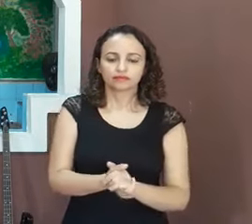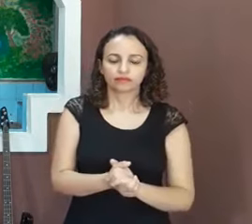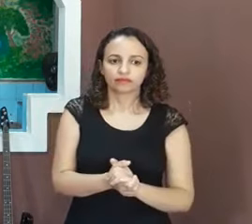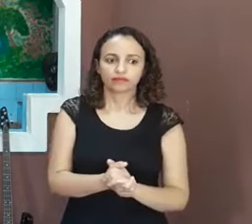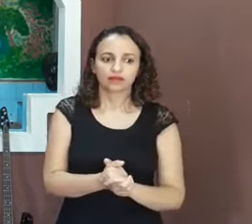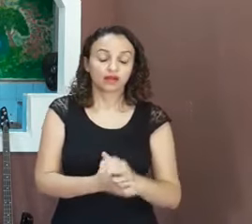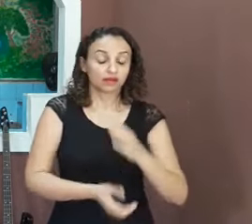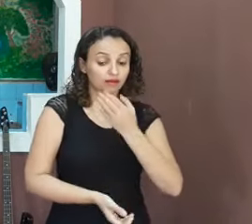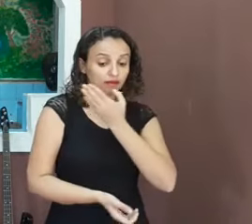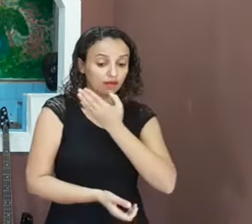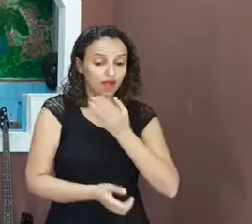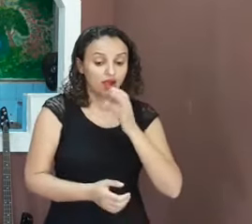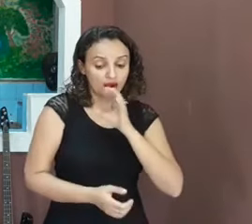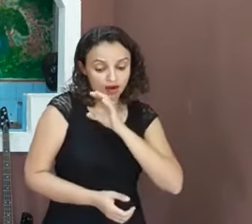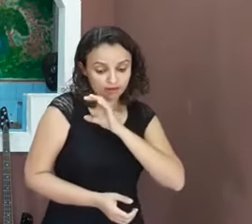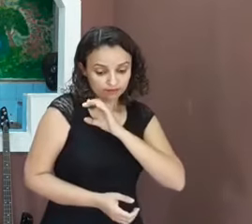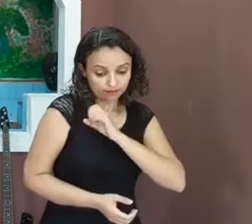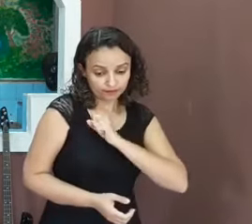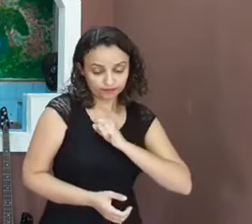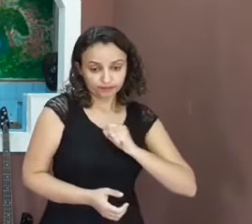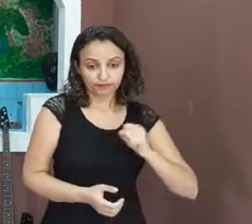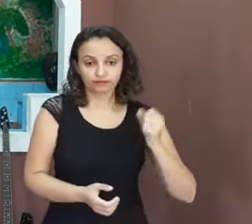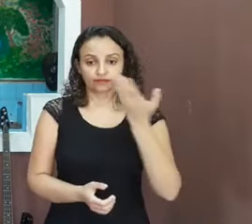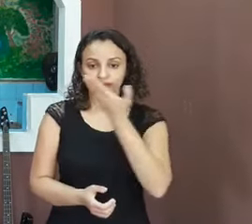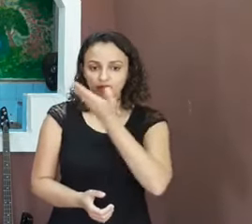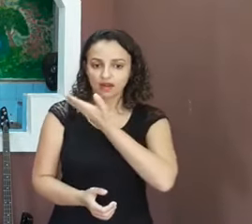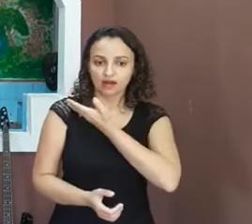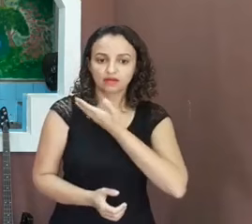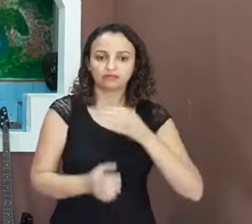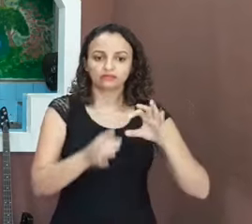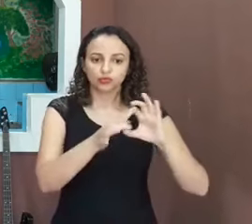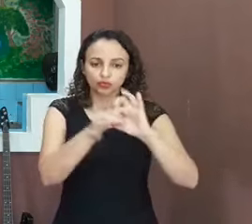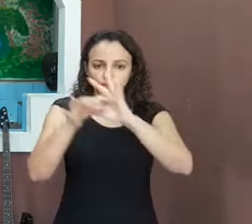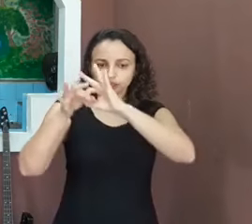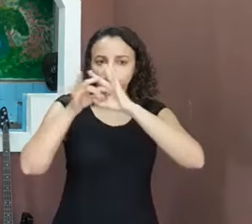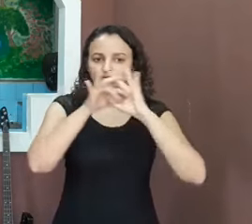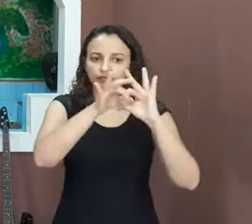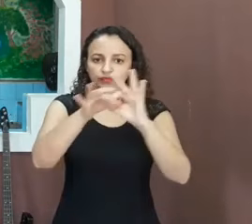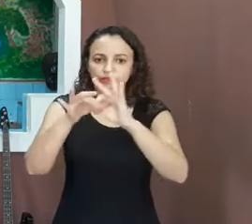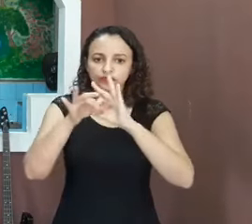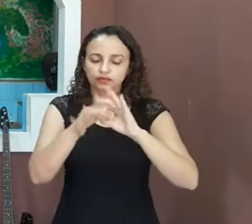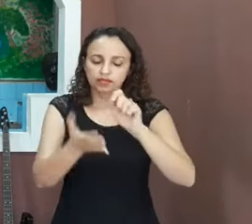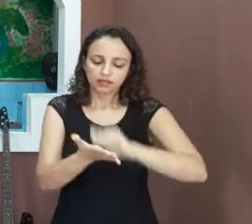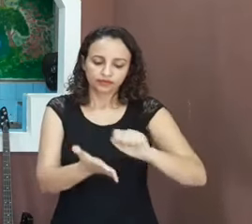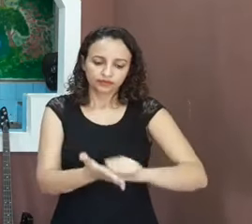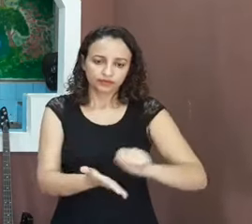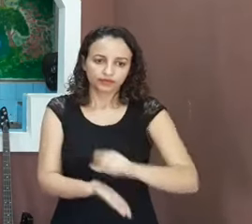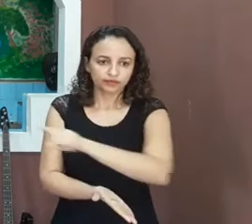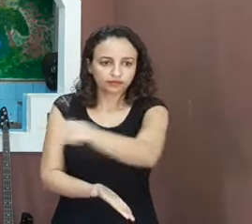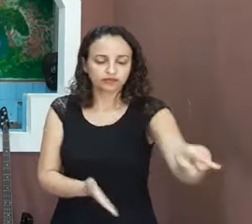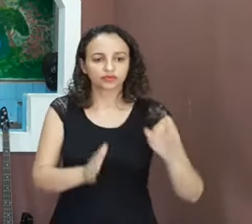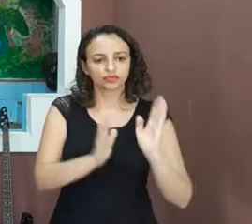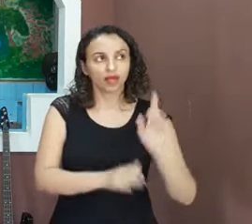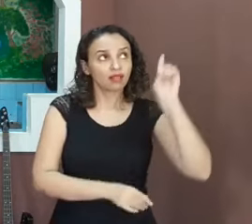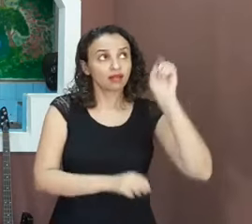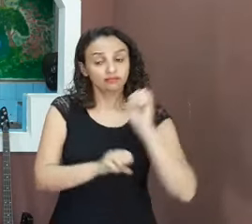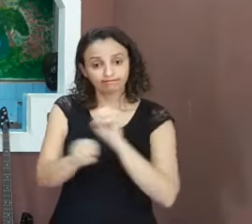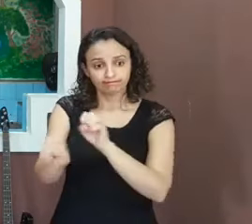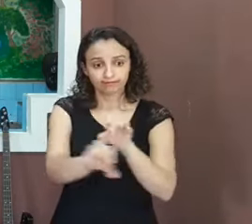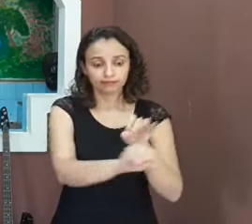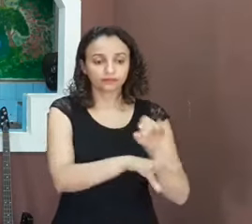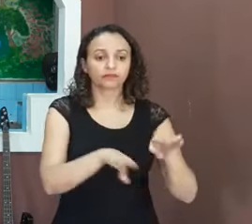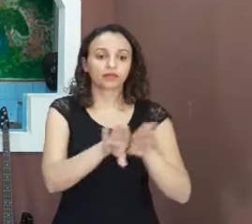amor fraternal, não precisamos escrever-lhes, pois vocês mesmos já foram ensinados por Deus